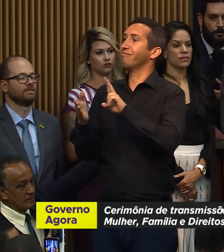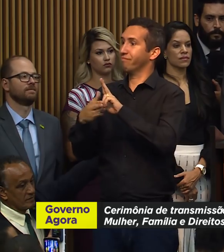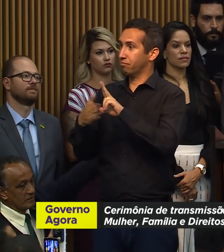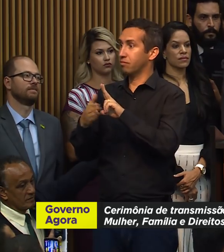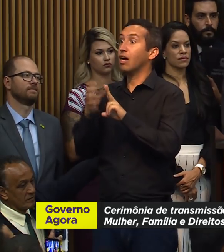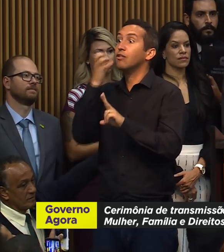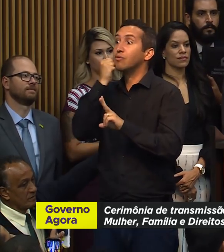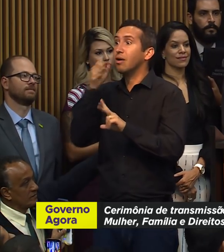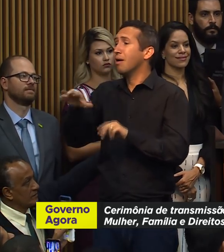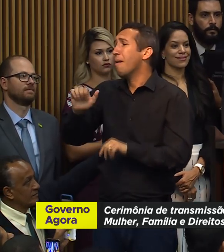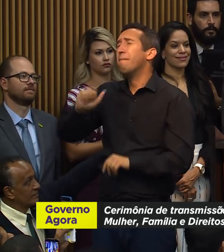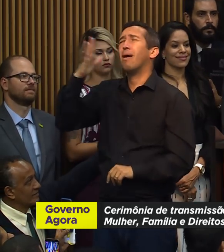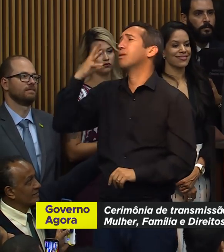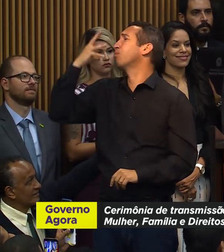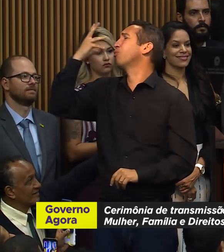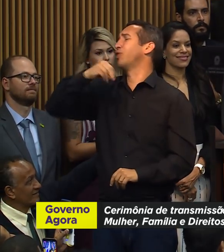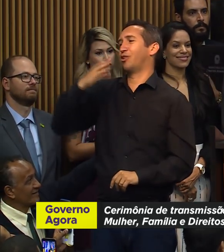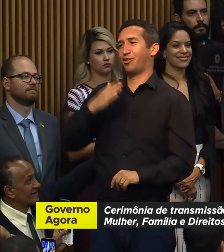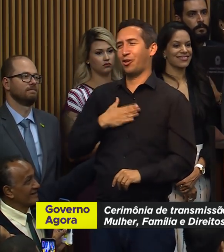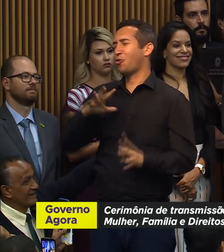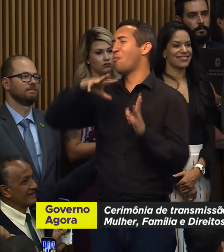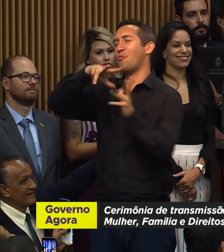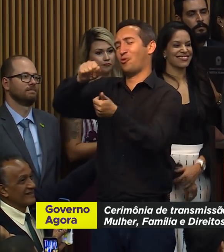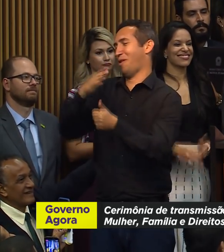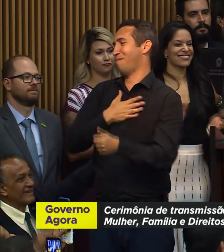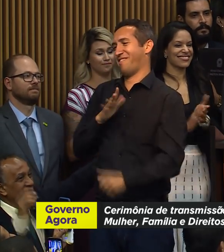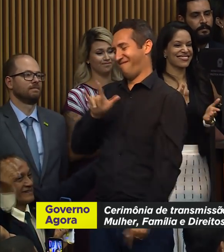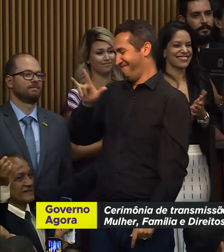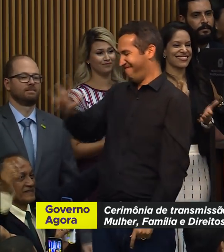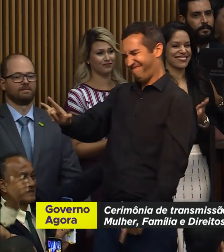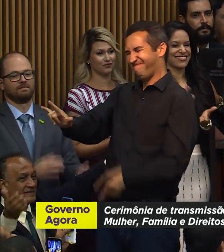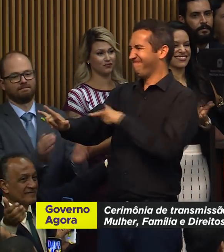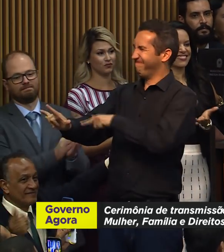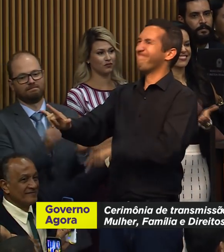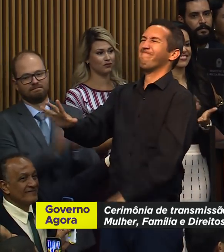A mais linda indígena do mundo é minha filha.